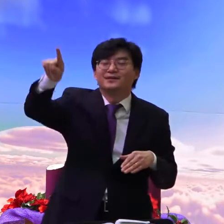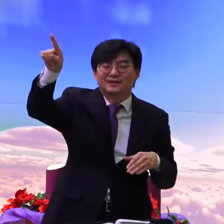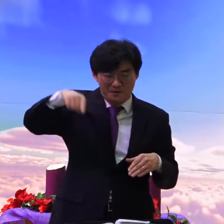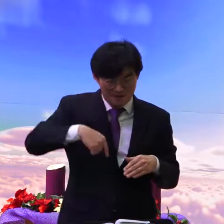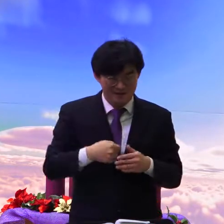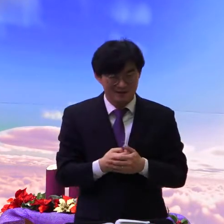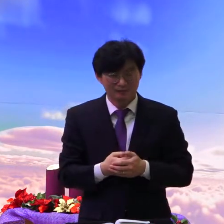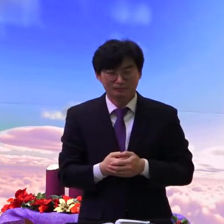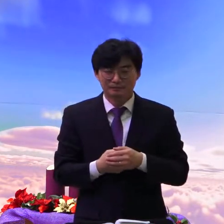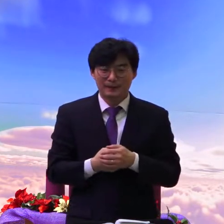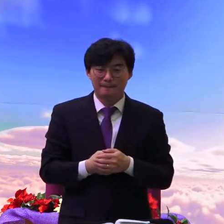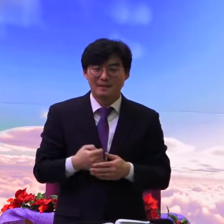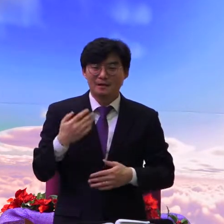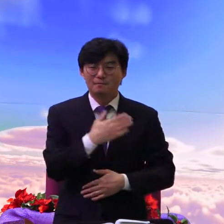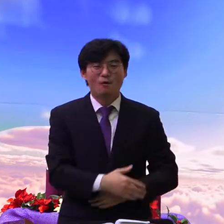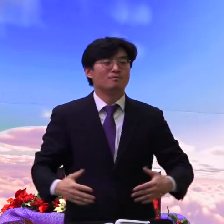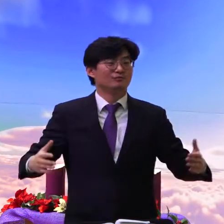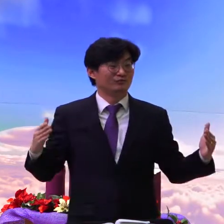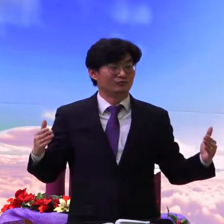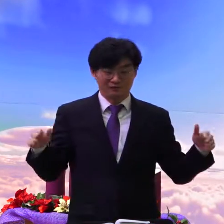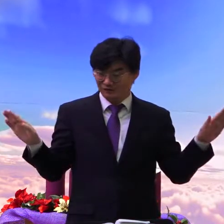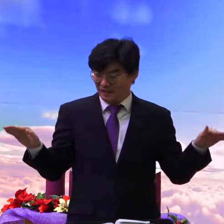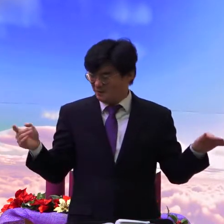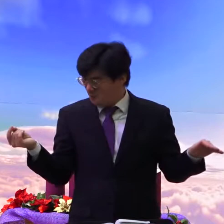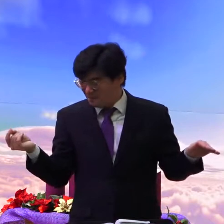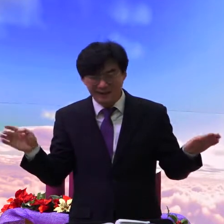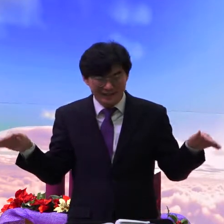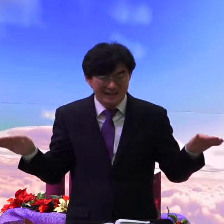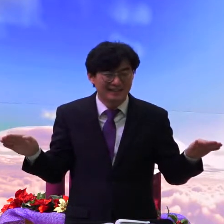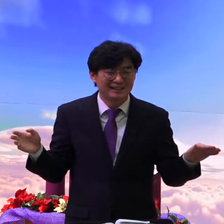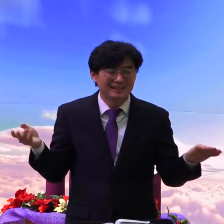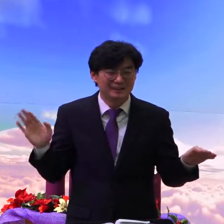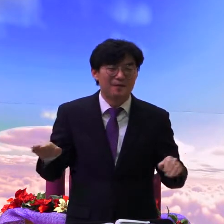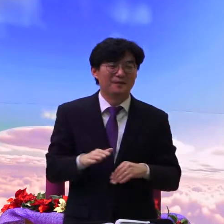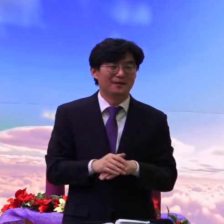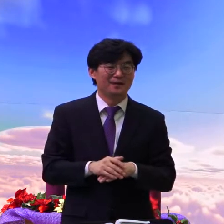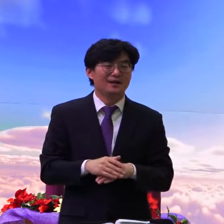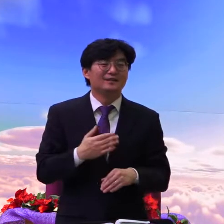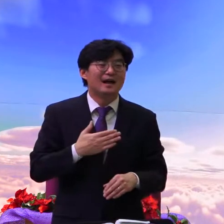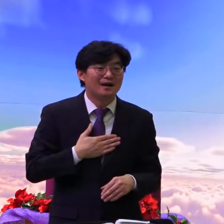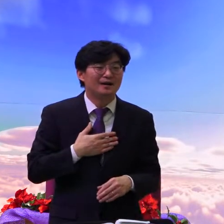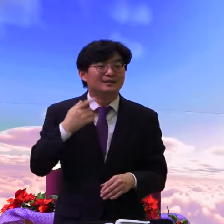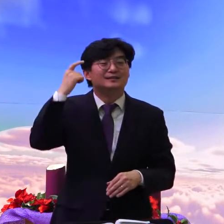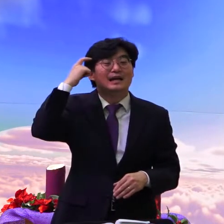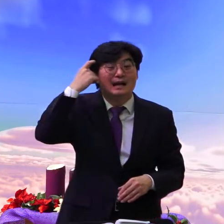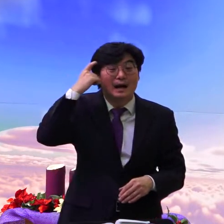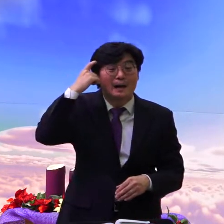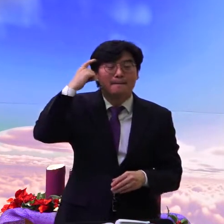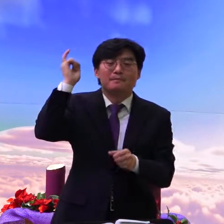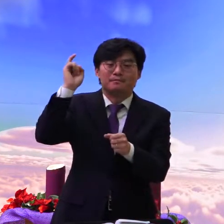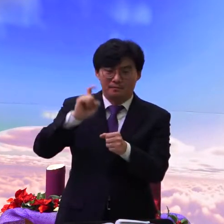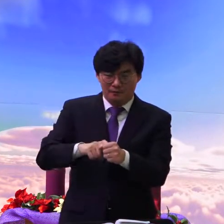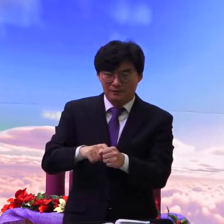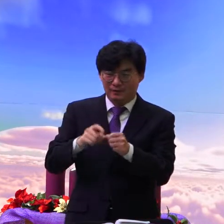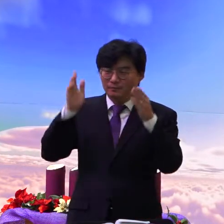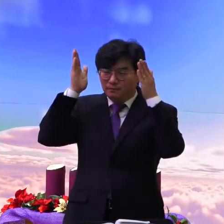그러나 창조주 하나님께서는 호박벌에게 자기 소임에 집중할 수 있는 그런 태도를